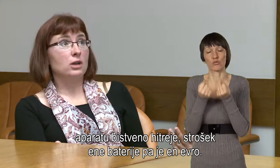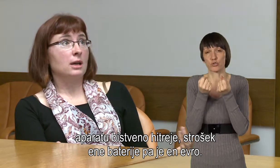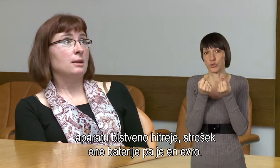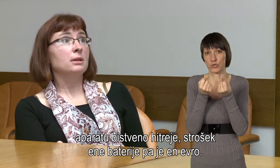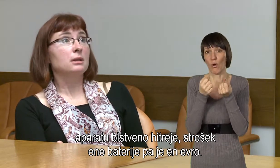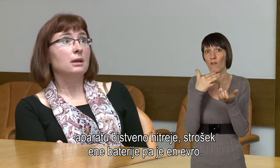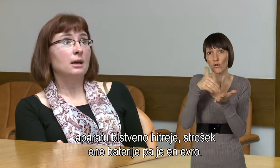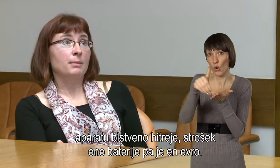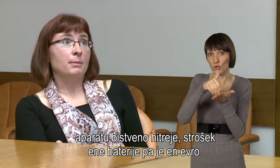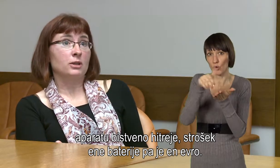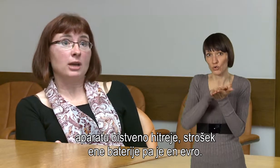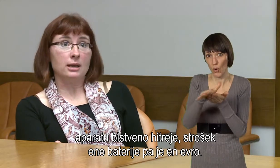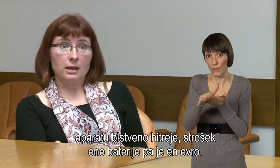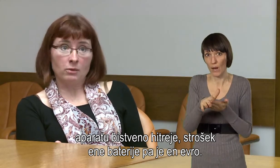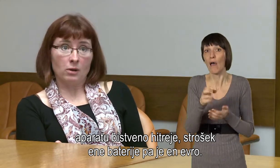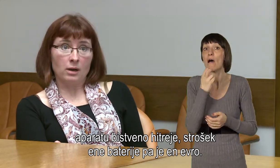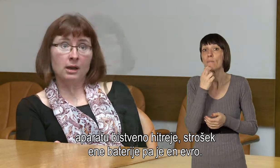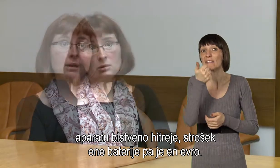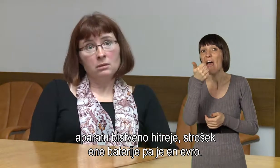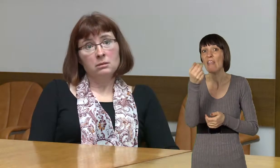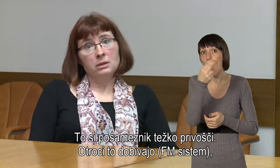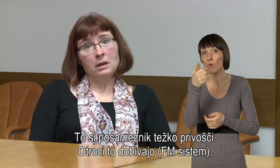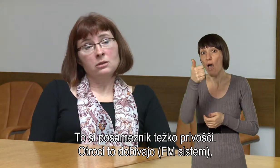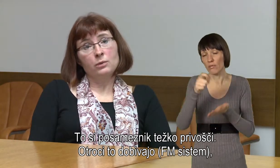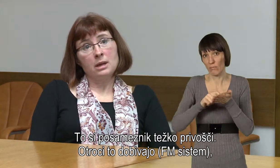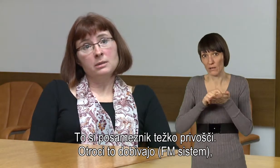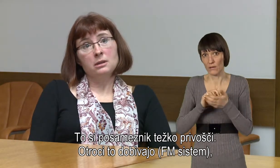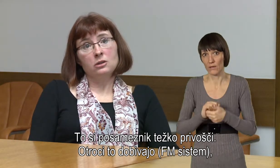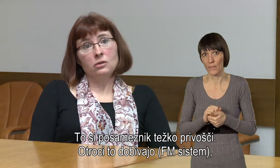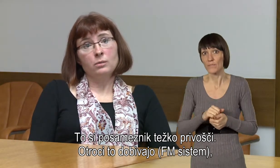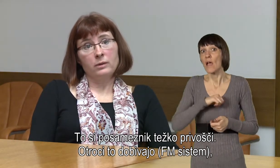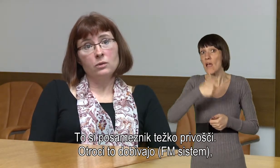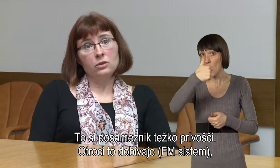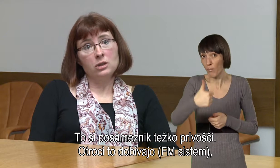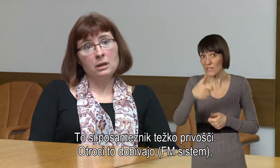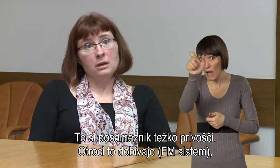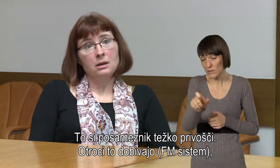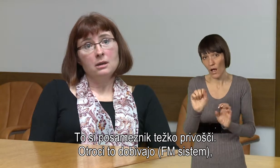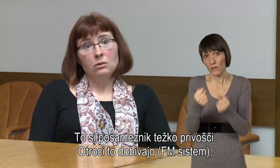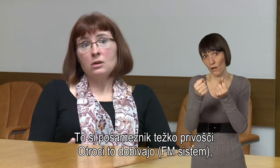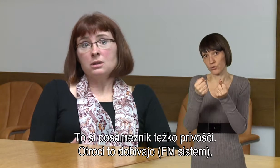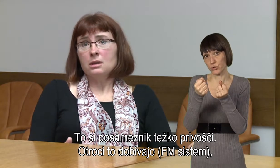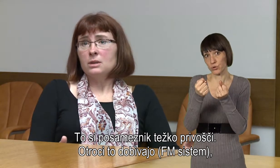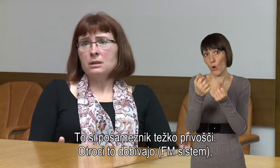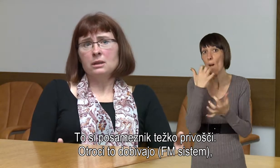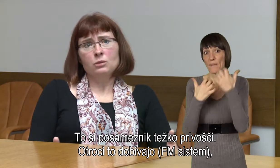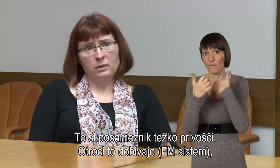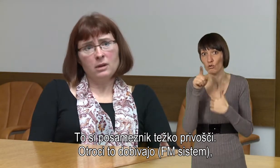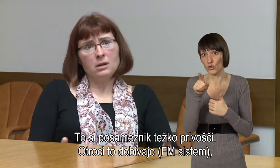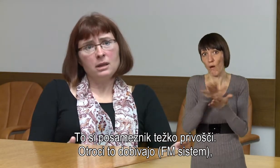ene baterije je pa pač €1, dejansko posameznik težko privošči, Otroci ga mislim, da dobivajo, da